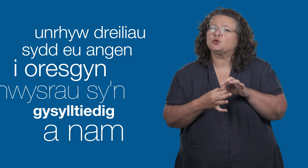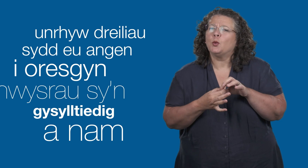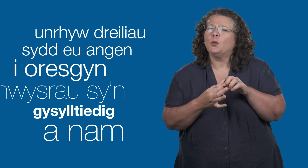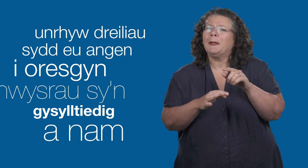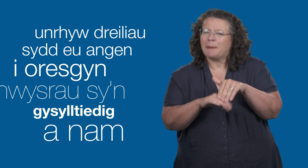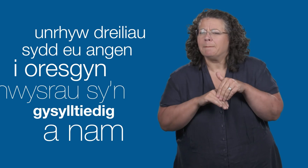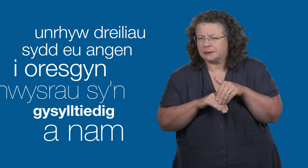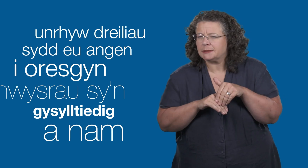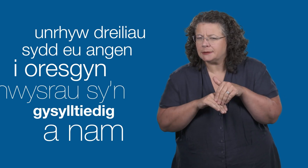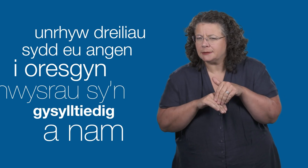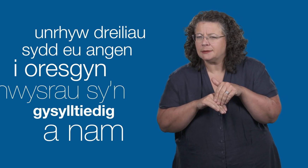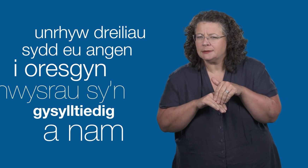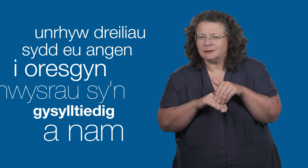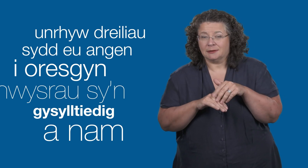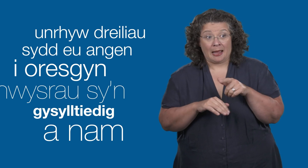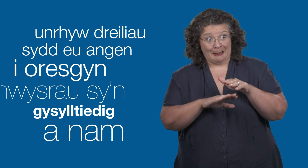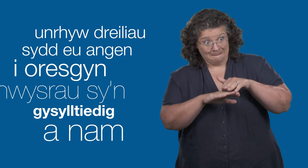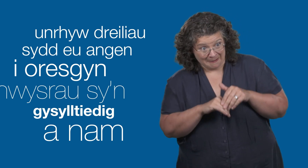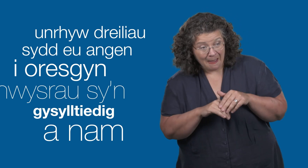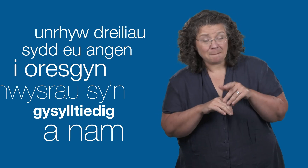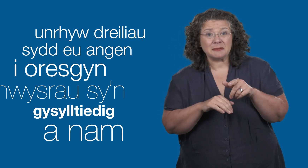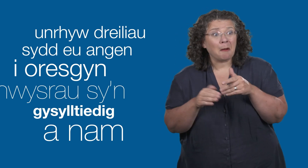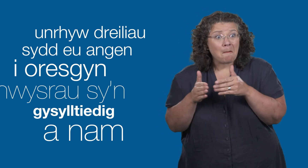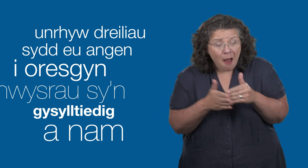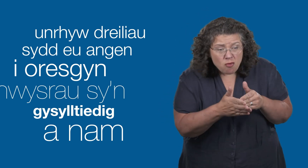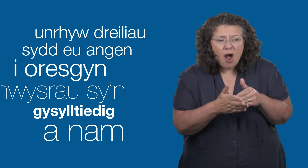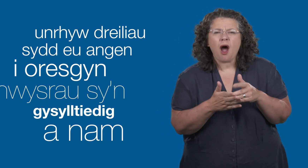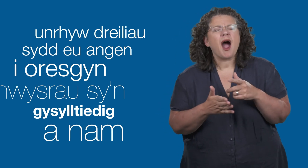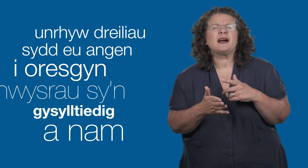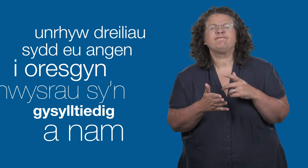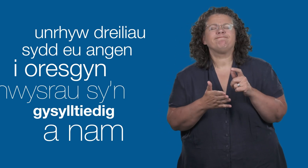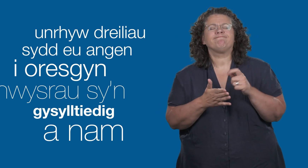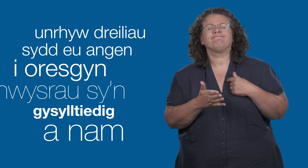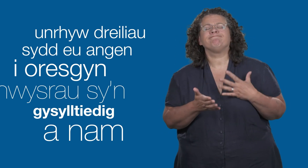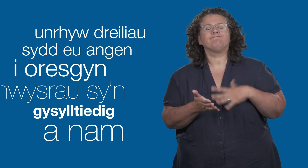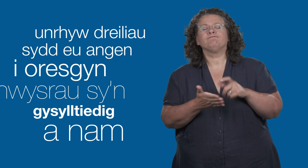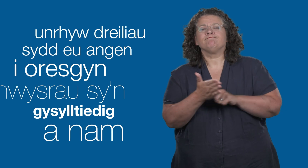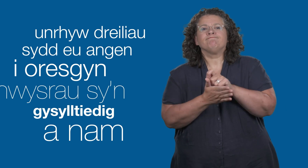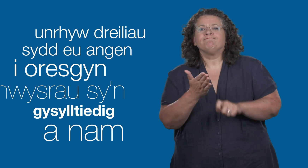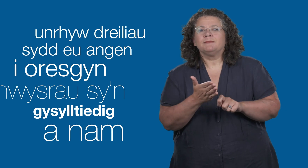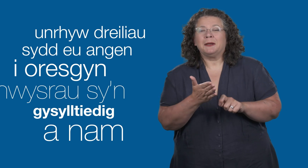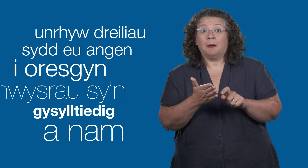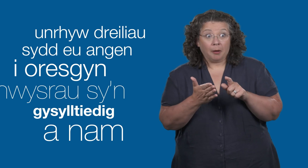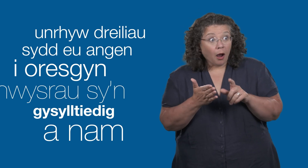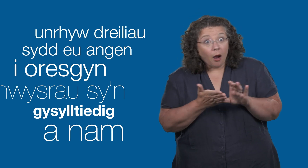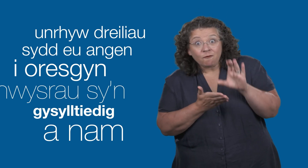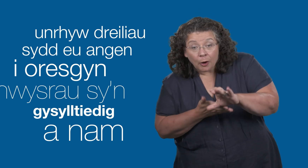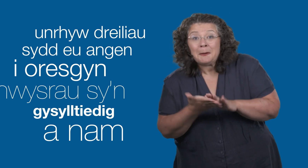i oresgyn y rhwystrau sy'n gysylltiedig â NAM a fyddai fel arall yn eich atal rhag sefyll.